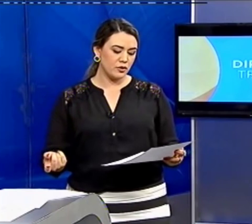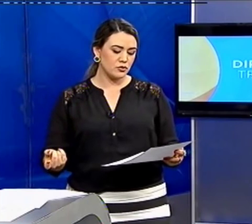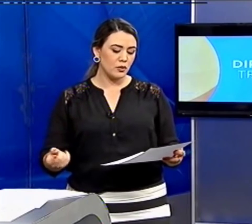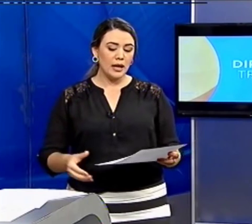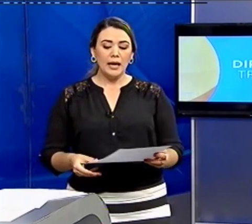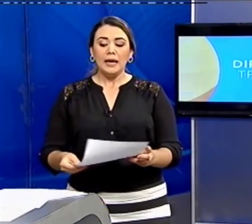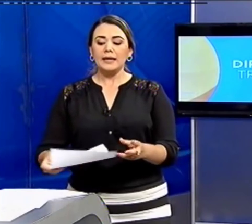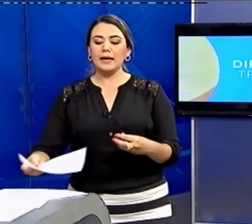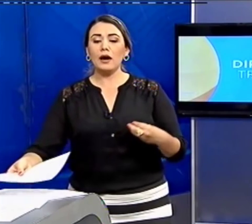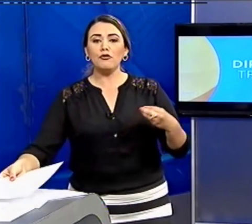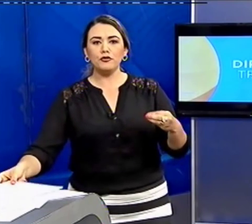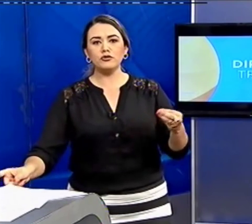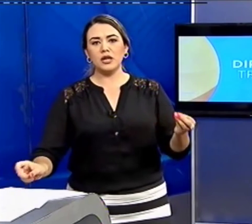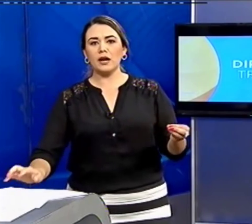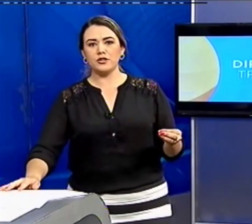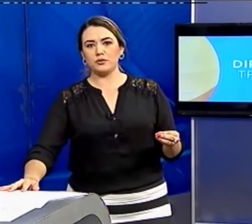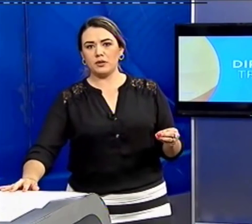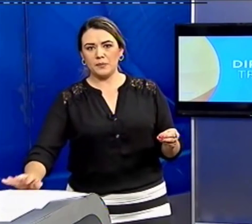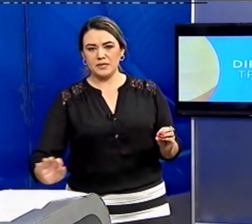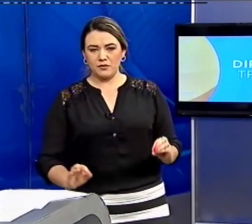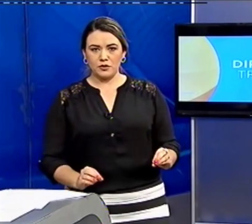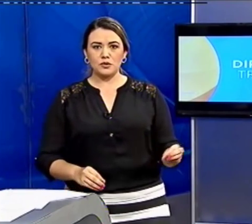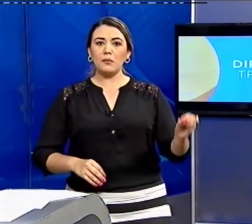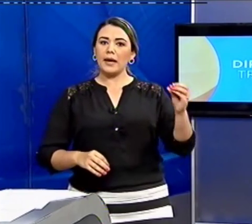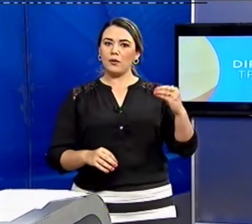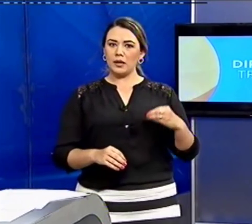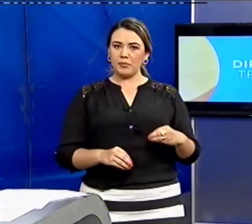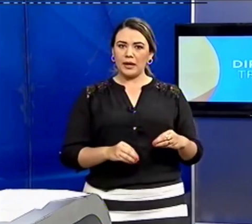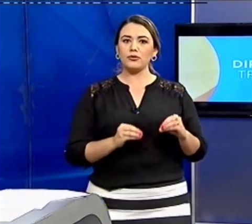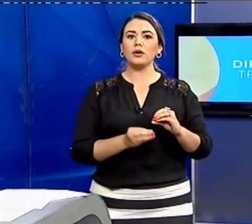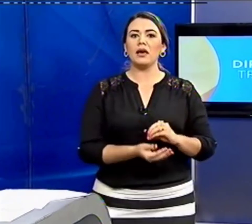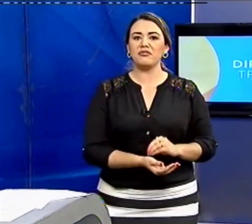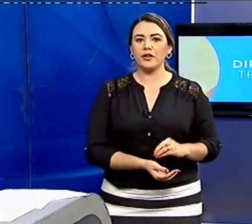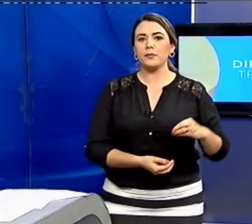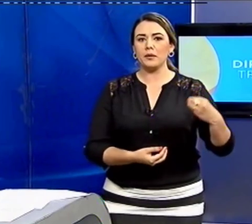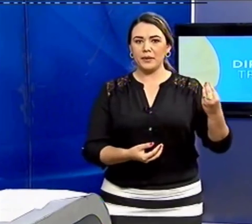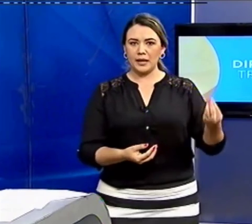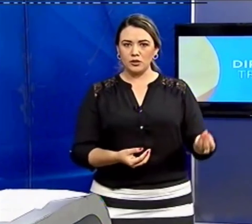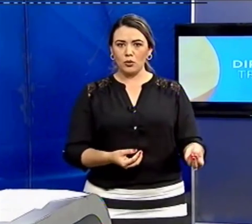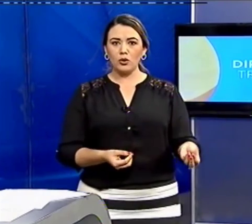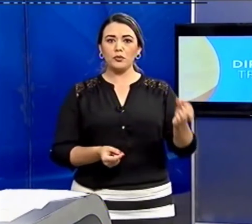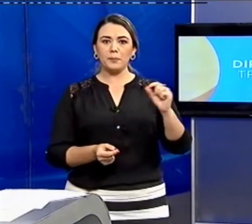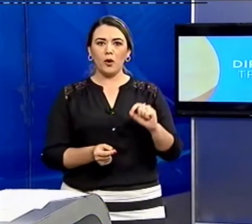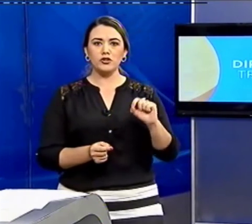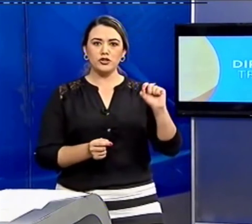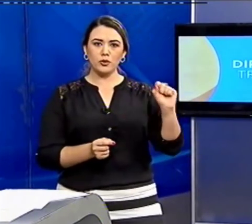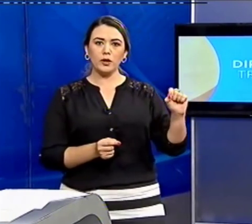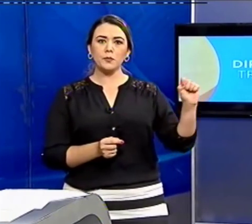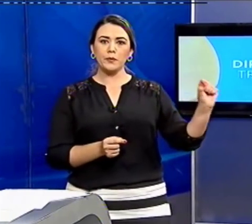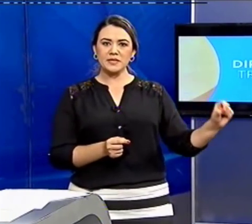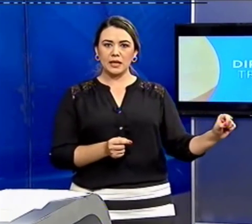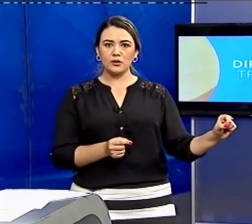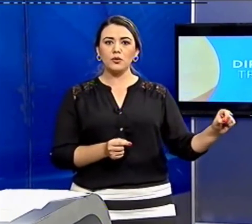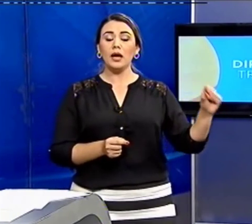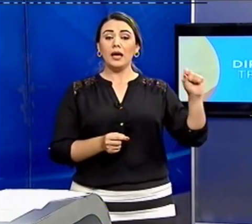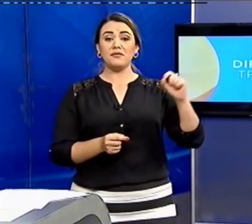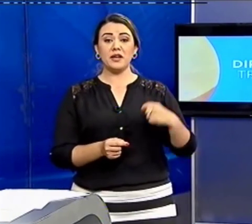serviço. O que é o fundo de garantia do tempo de serviço? É um recolhimento que é feito pelo empregador no importe de 8%